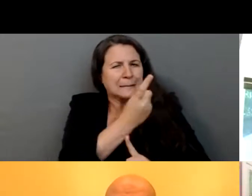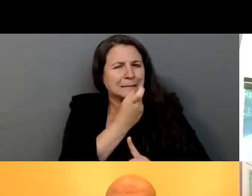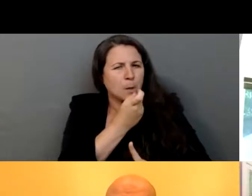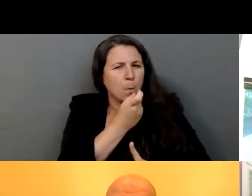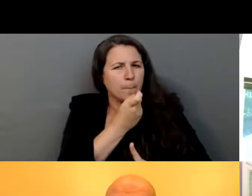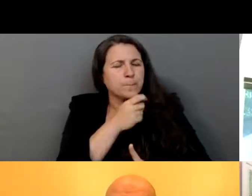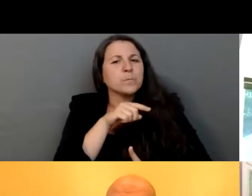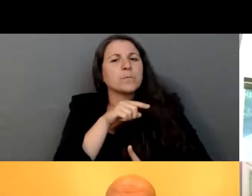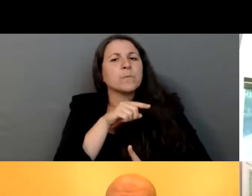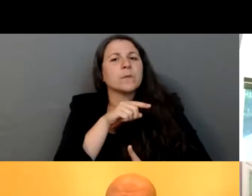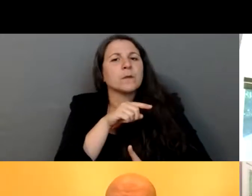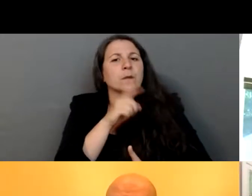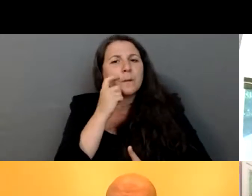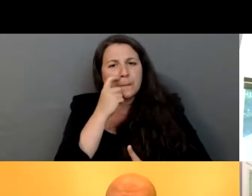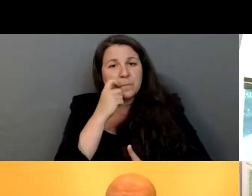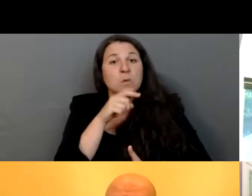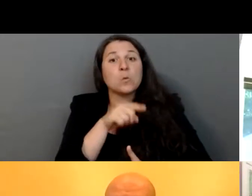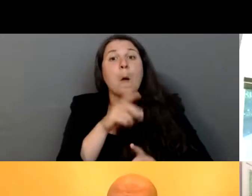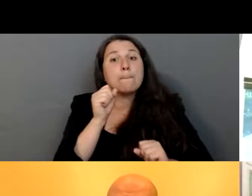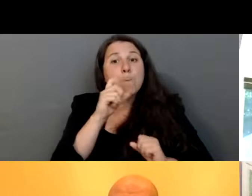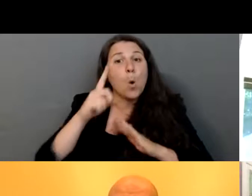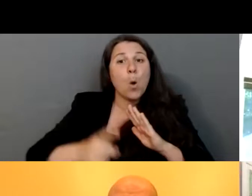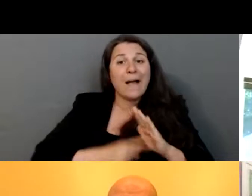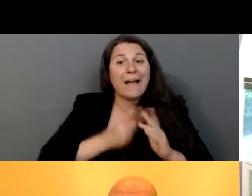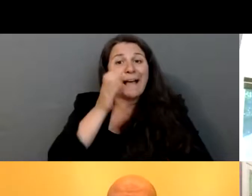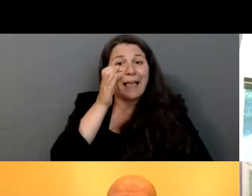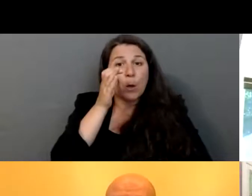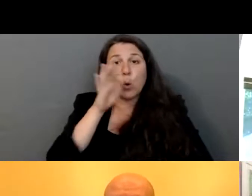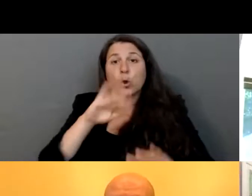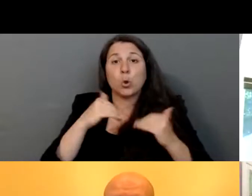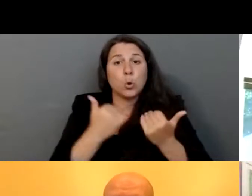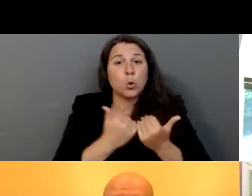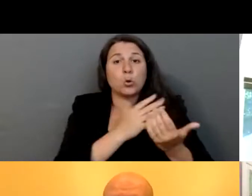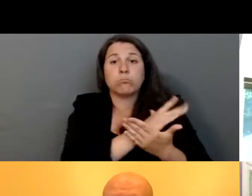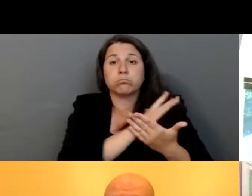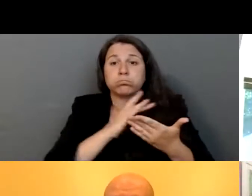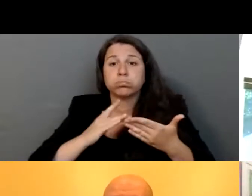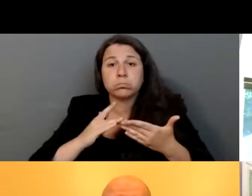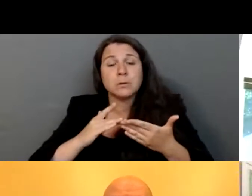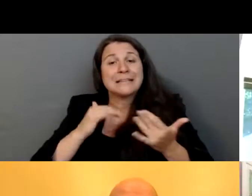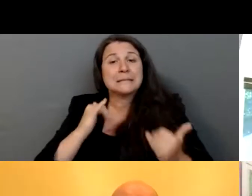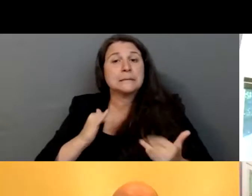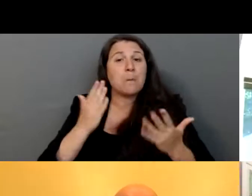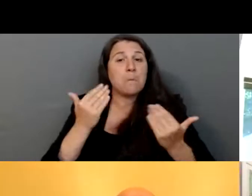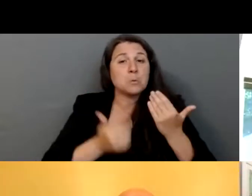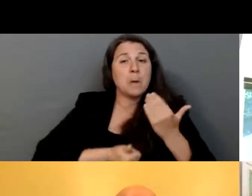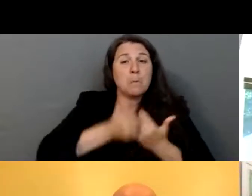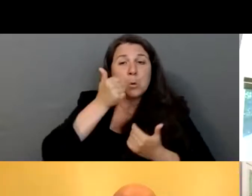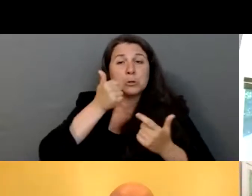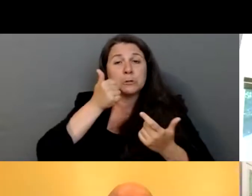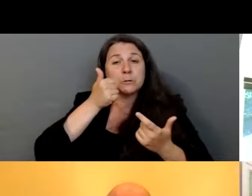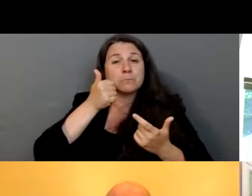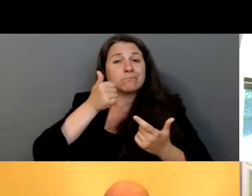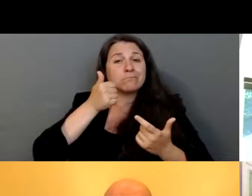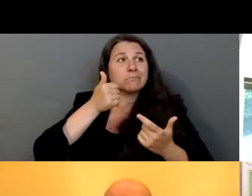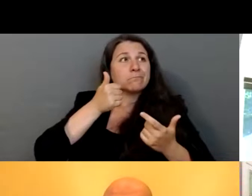Marie-Claude, bien évidemment, ce sera possible de revisionner l'ensemble de l'enregistrement si jamais vous avez besoin sur